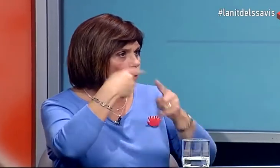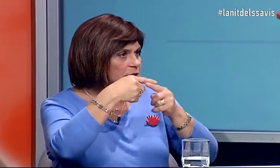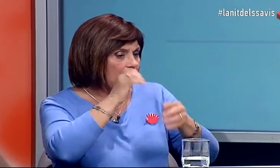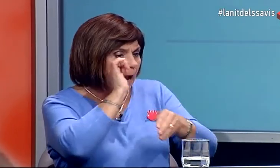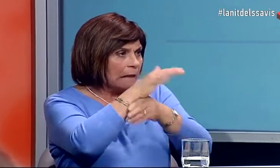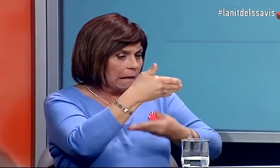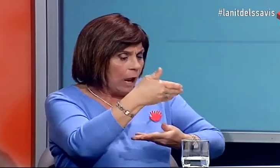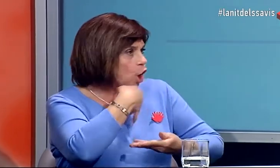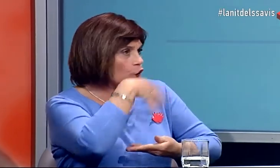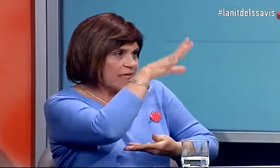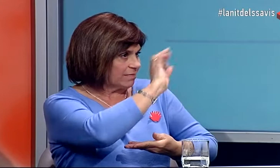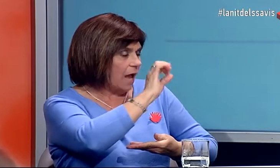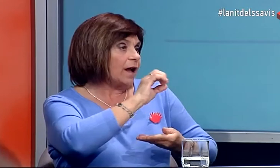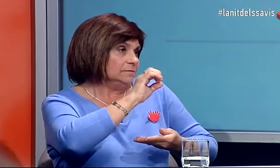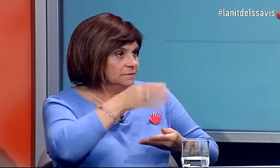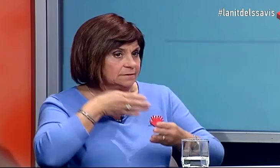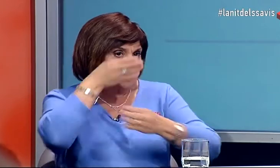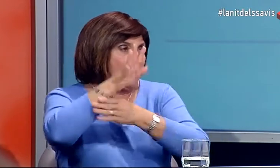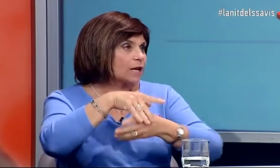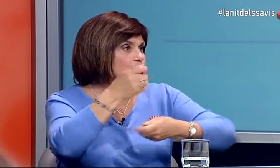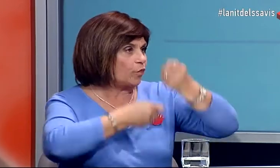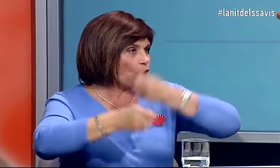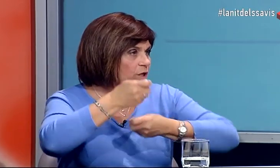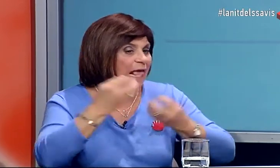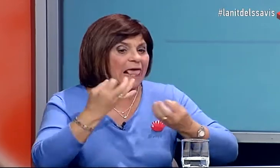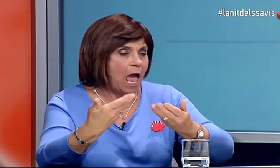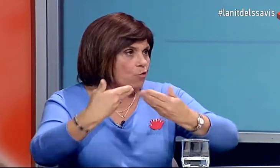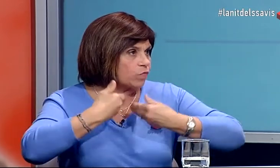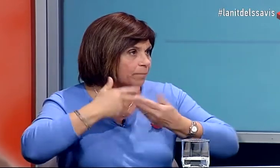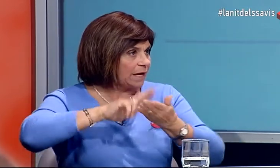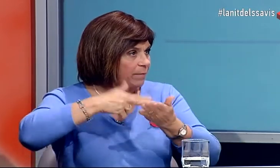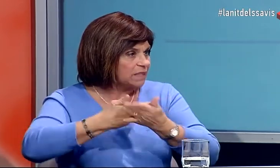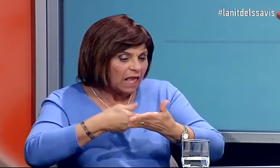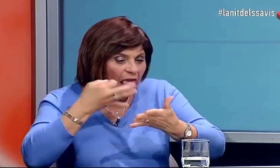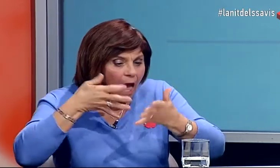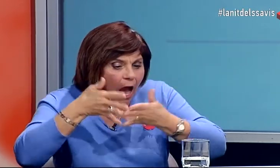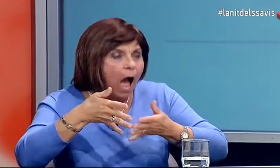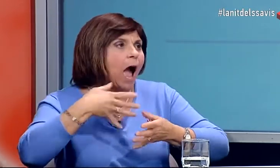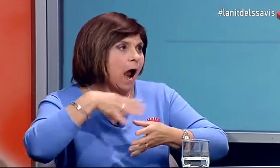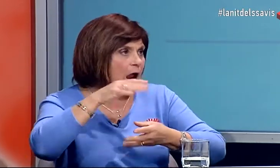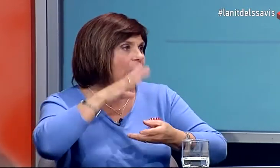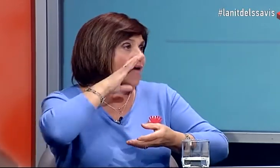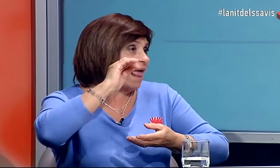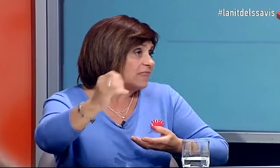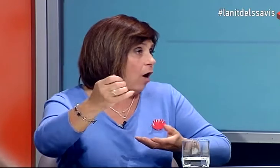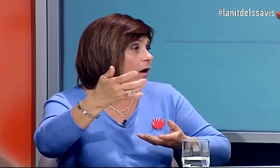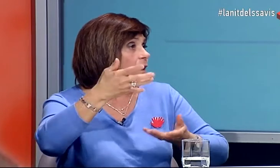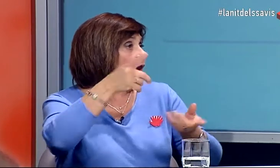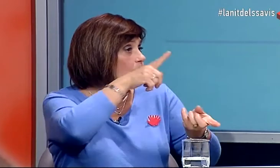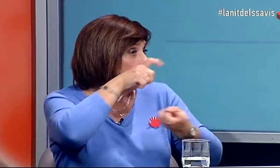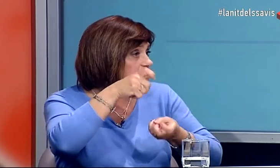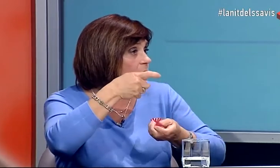o pots també, inclús si t'ha arribat alguna carta a casa que no entens, te'n vas a l'associació i gràcies